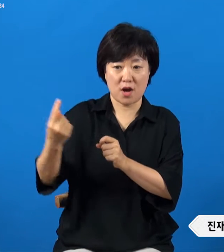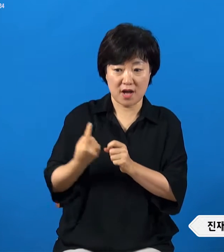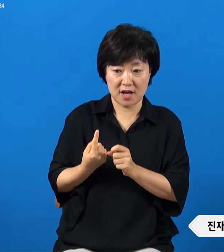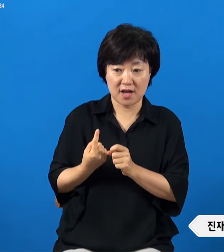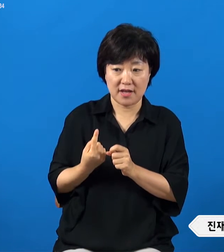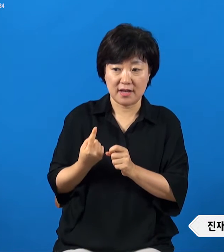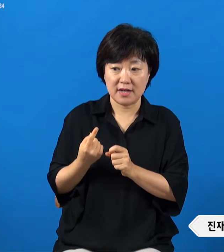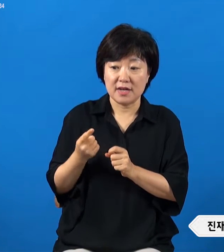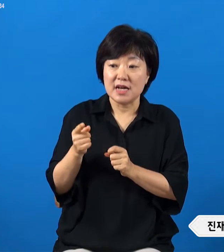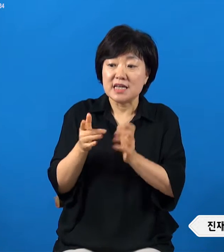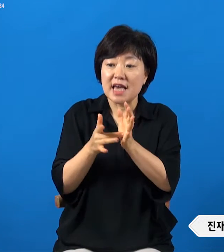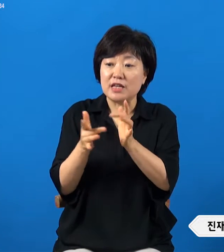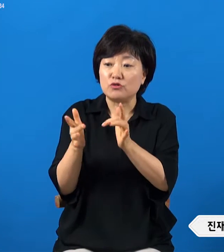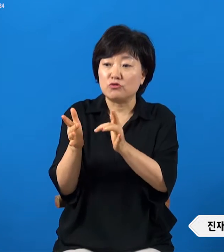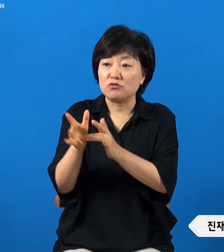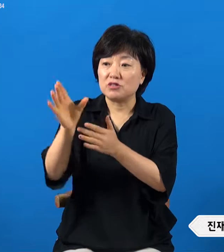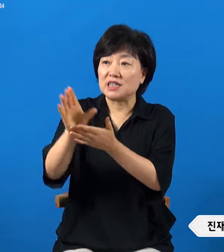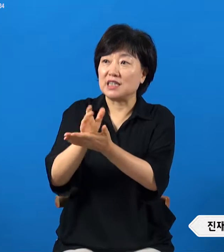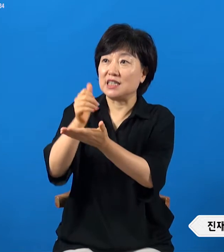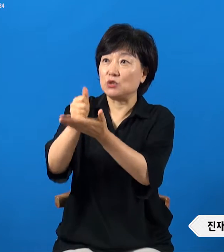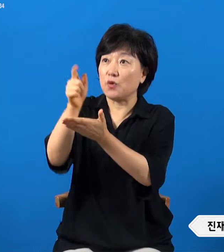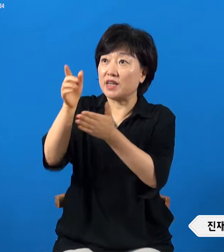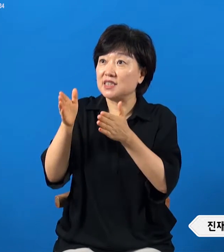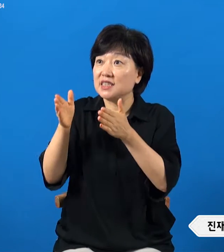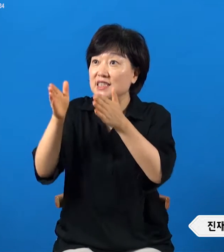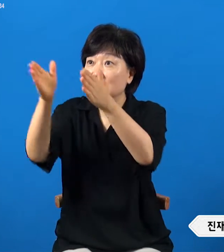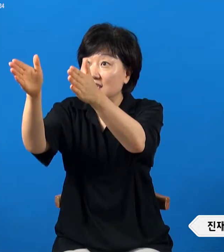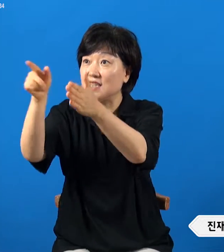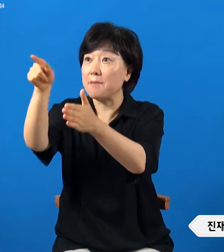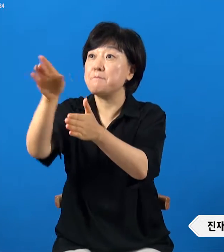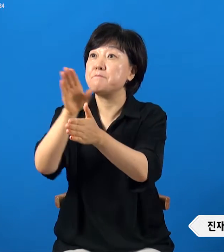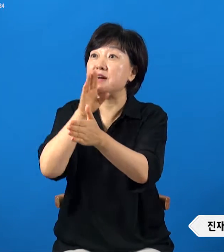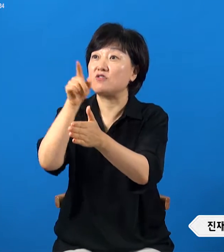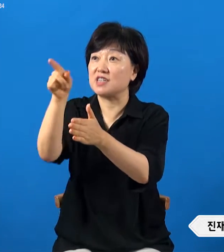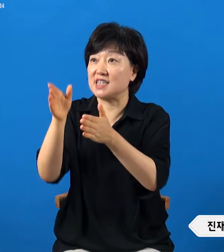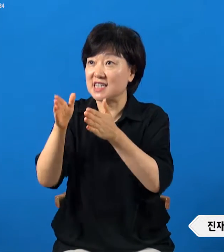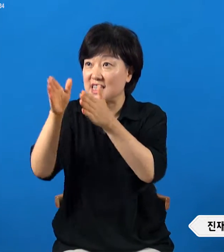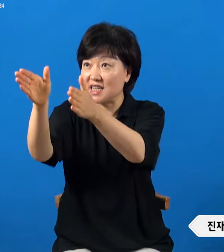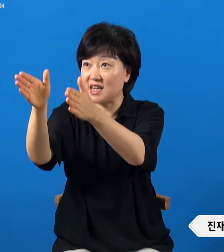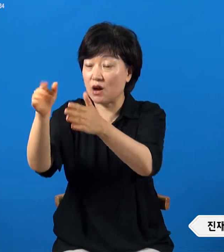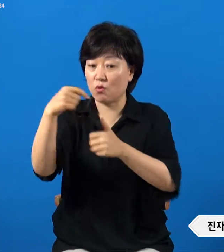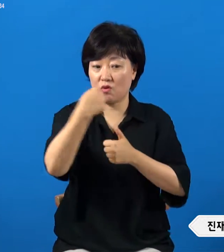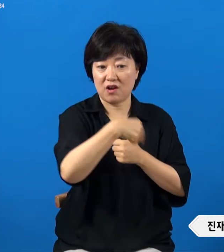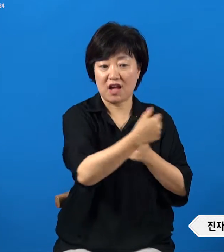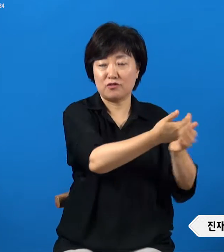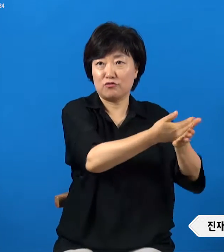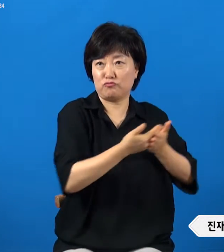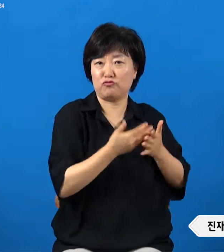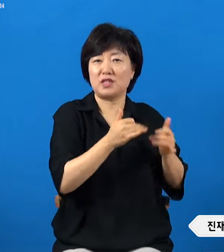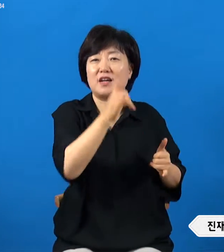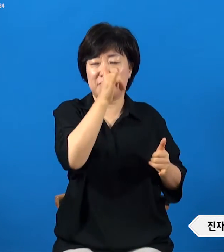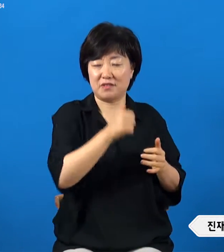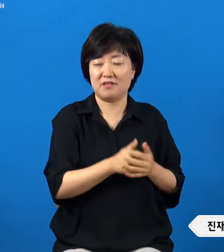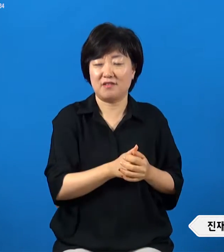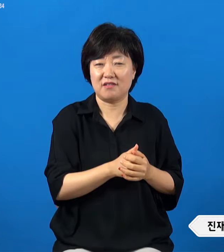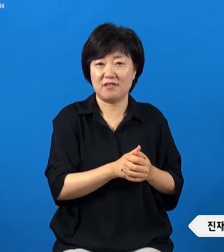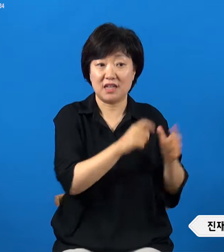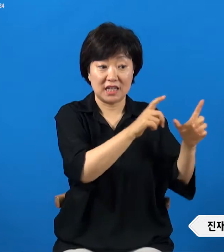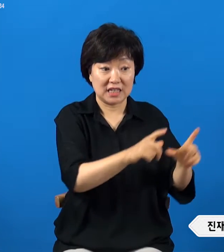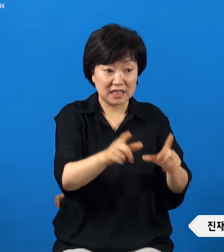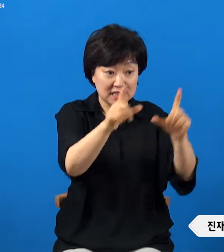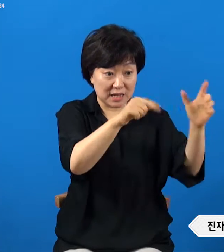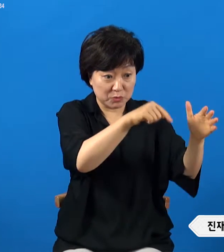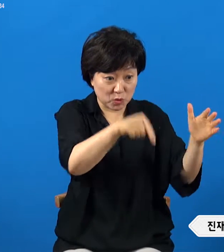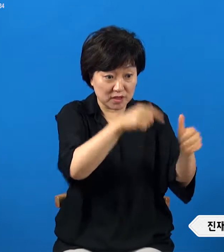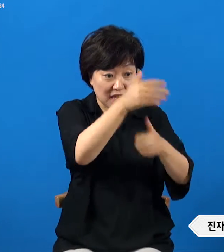예수 그리스도가 그 길이라고 우리에게 알려준 사람들이 있습니다. 삶을 통해서 하나님의 사랑을 보여준